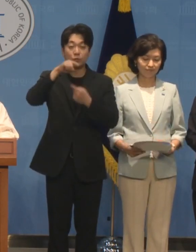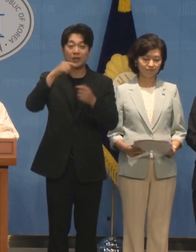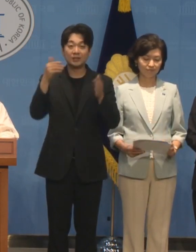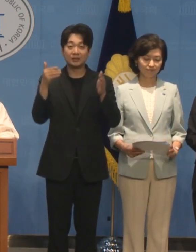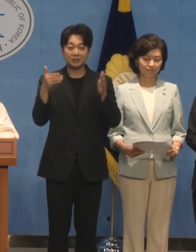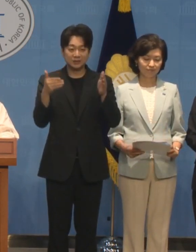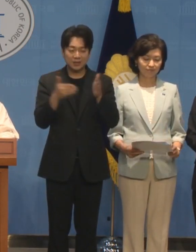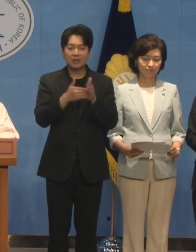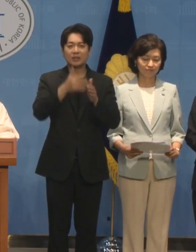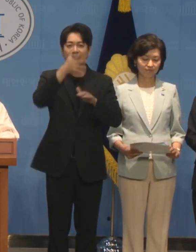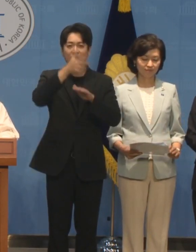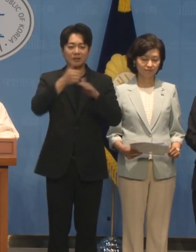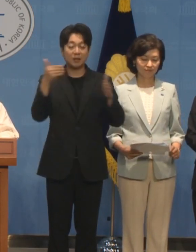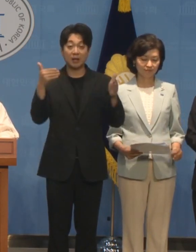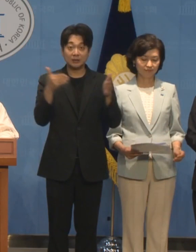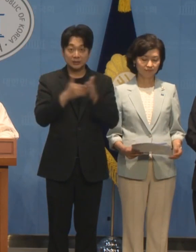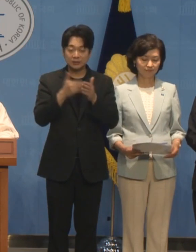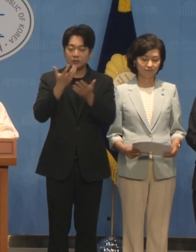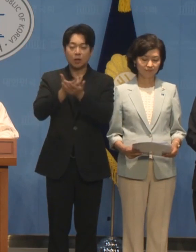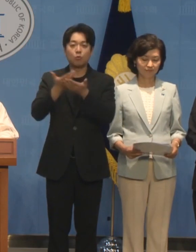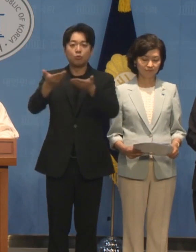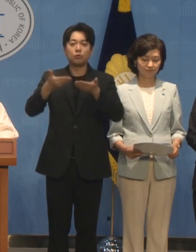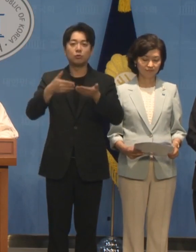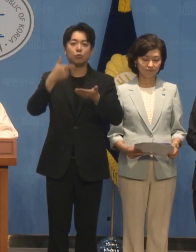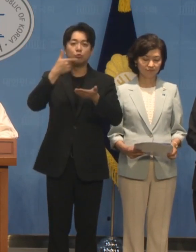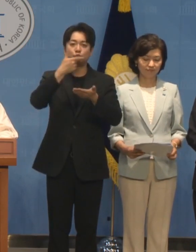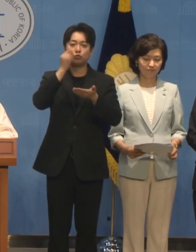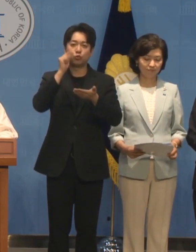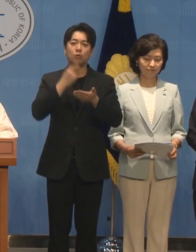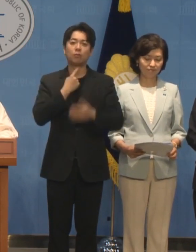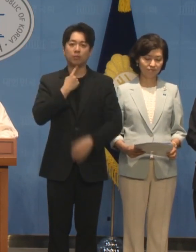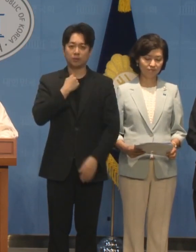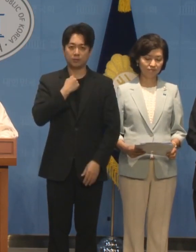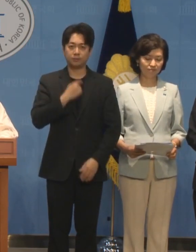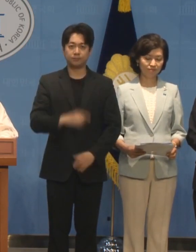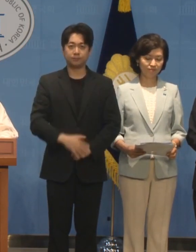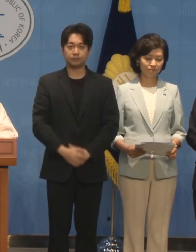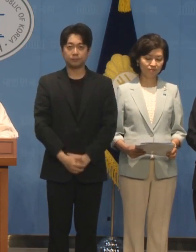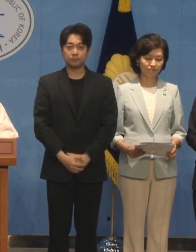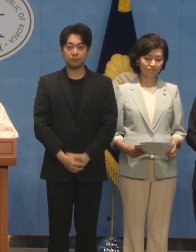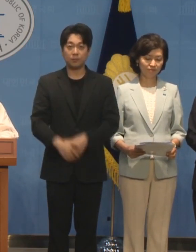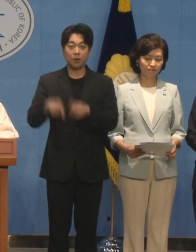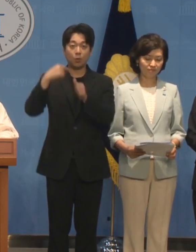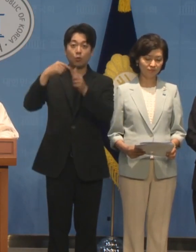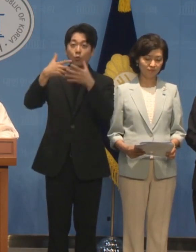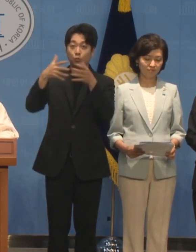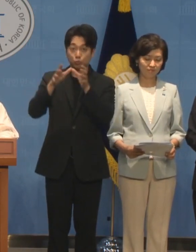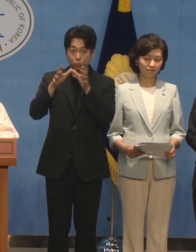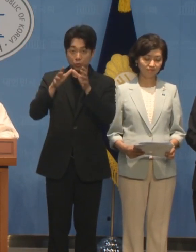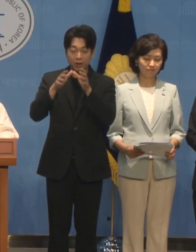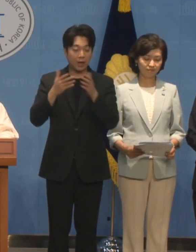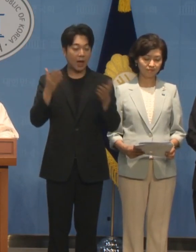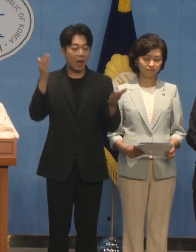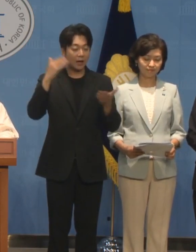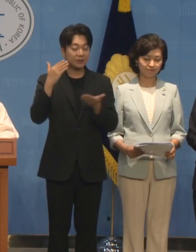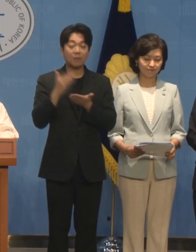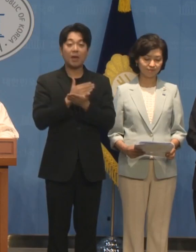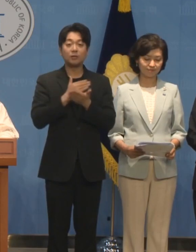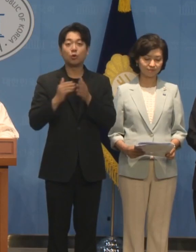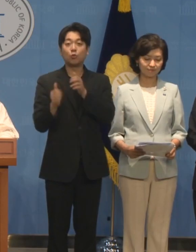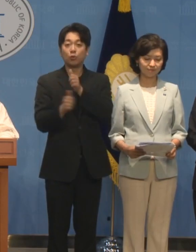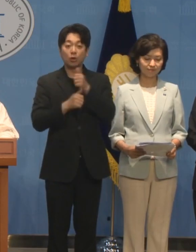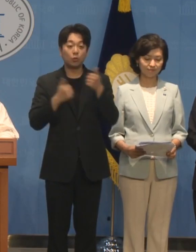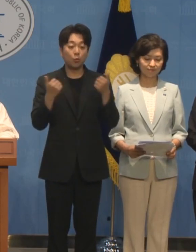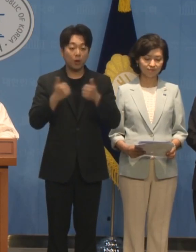끝까지 불성실한 자료 제출로 일관했습니다. 교육부 배정위원회 회의록은 없다.